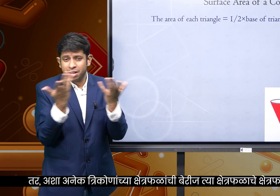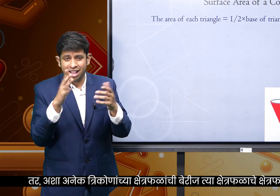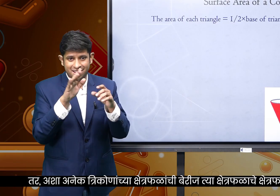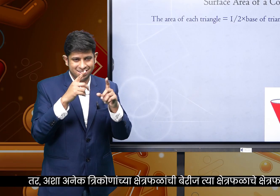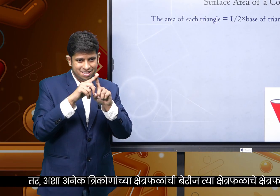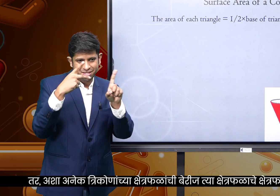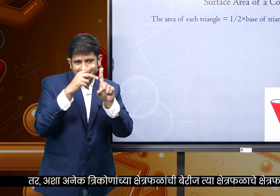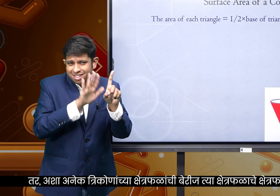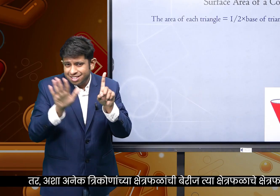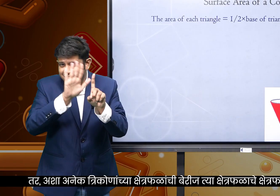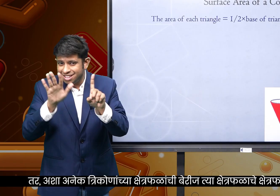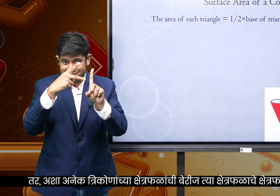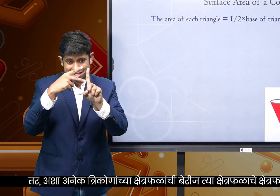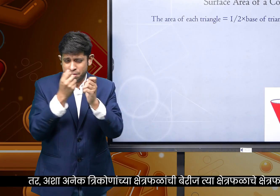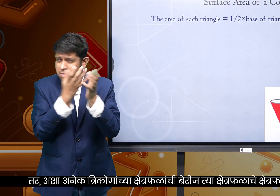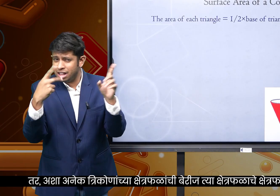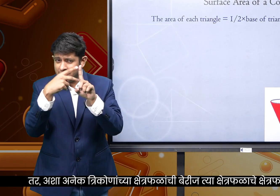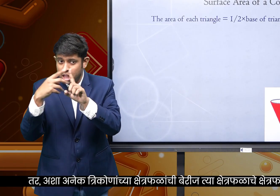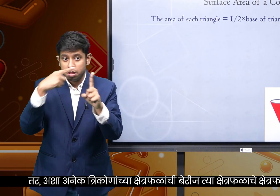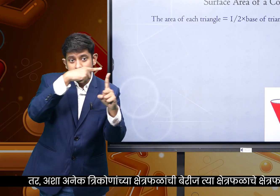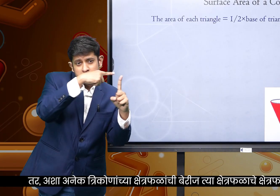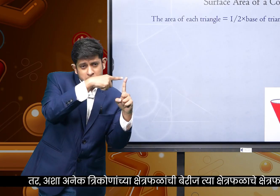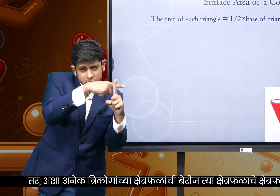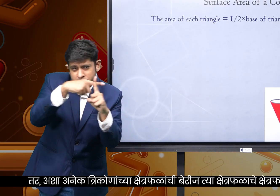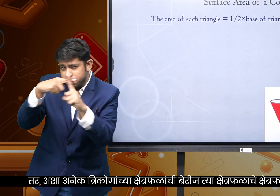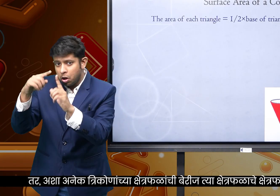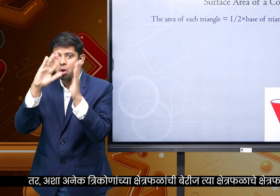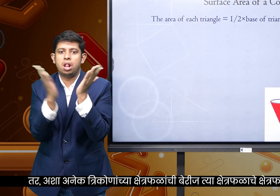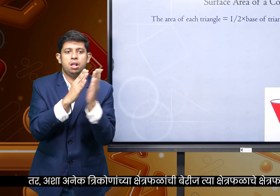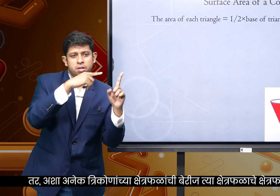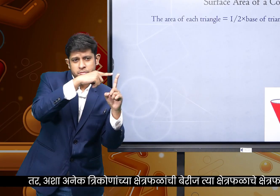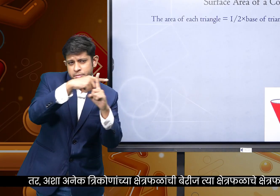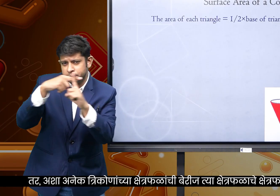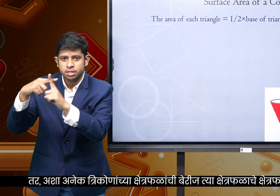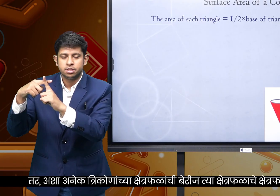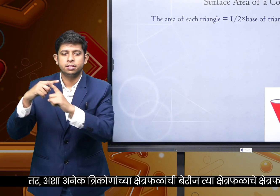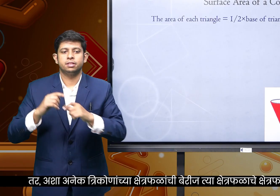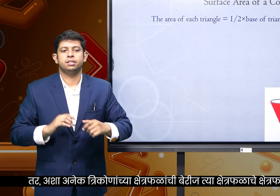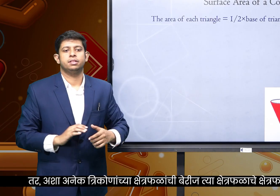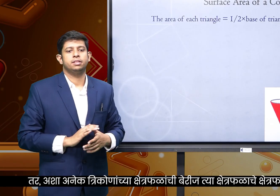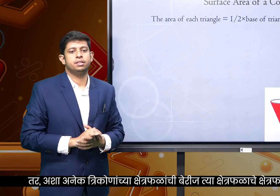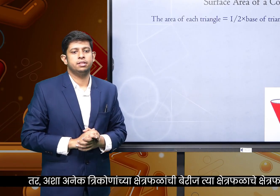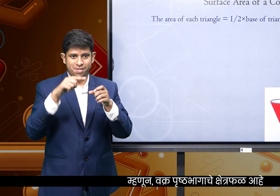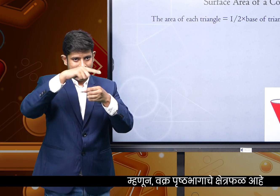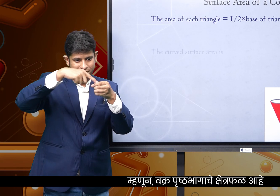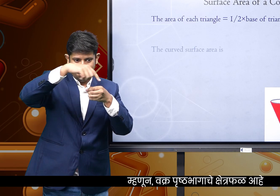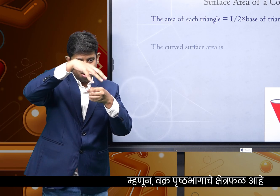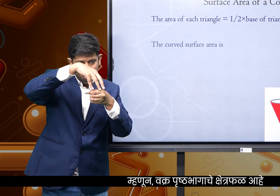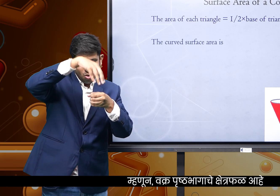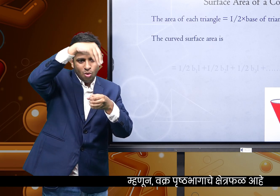तर अशा अनेक त्रिकोणांच्या क्षेत्रफळांची बेरीज त्या क्षेत्रफळांचे क्षेत्रफळ बनते. आकृती C. म्हणून वक्र